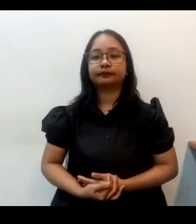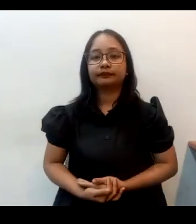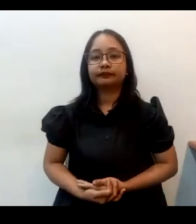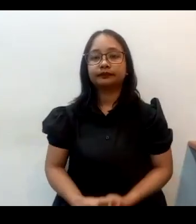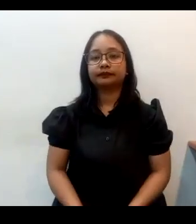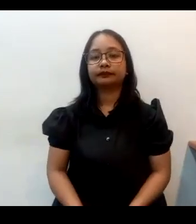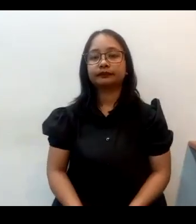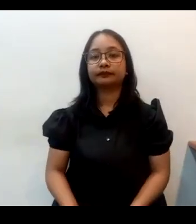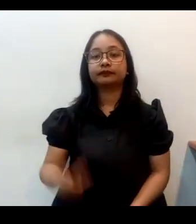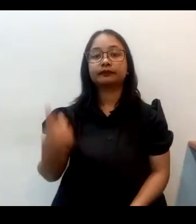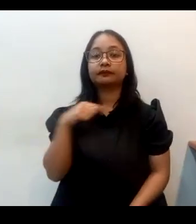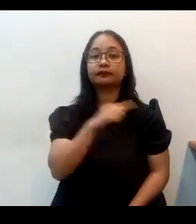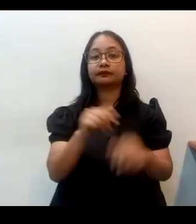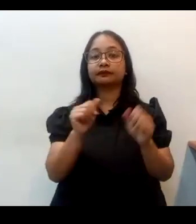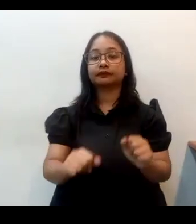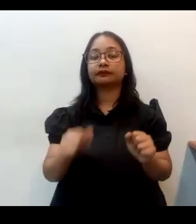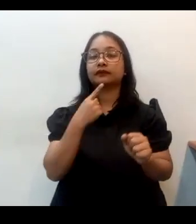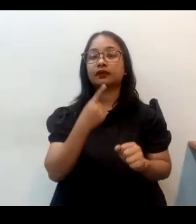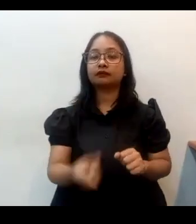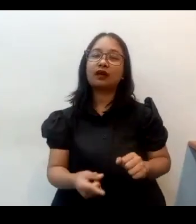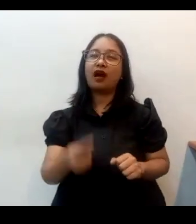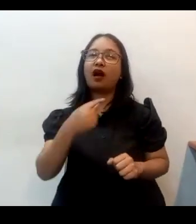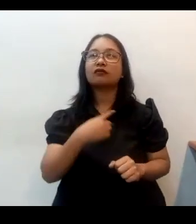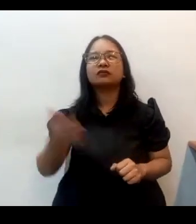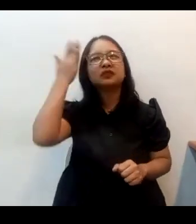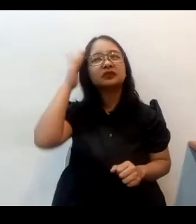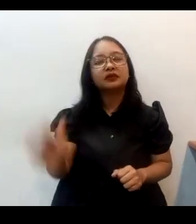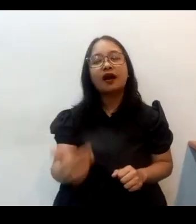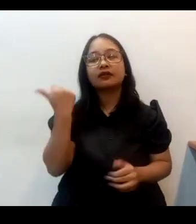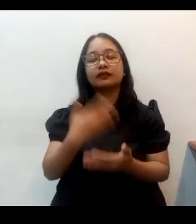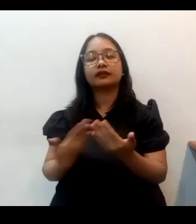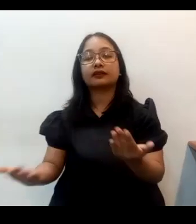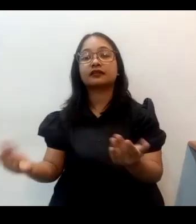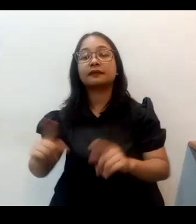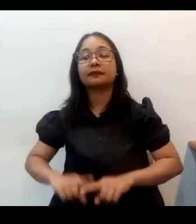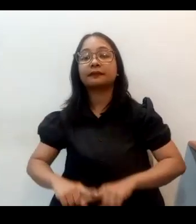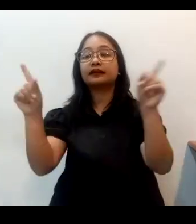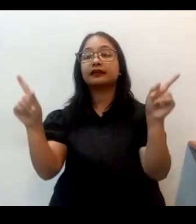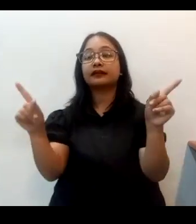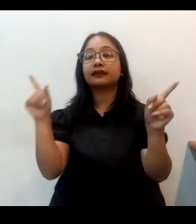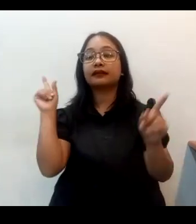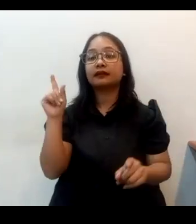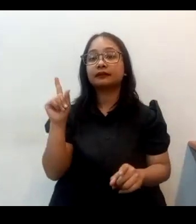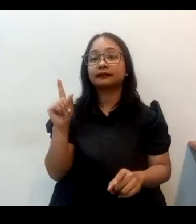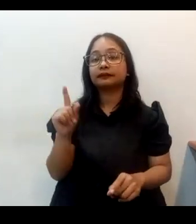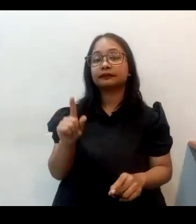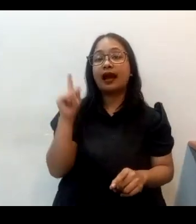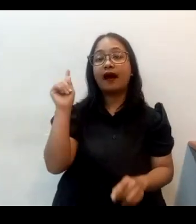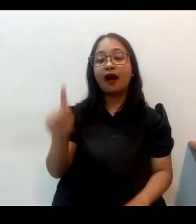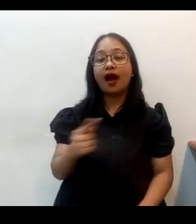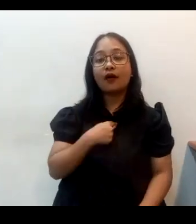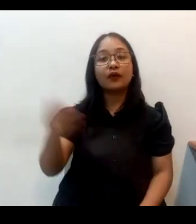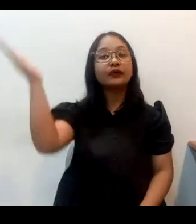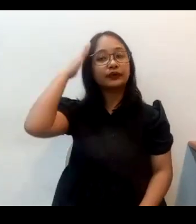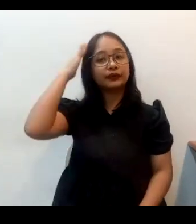Kristiyano. We can say, I don't know other things, but one thing I know is without the church, my Christian